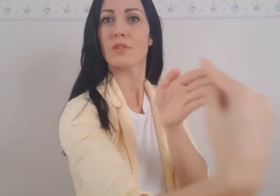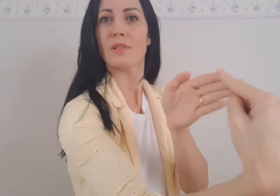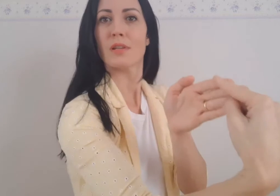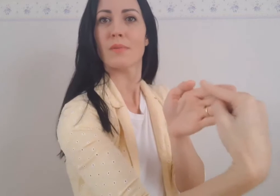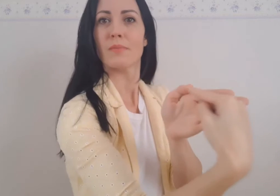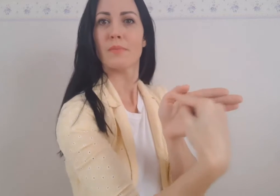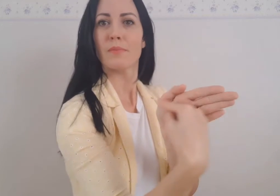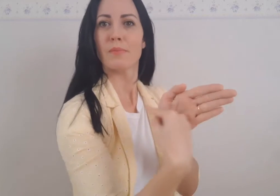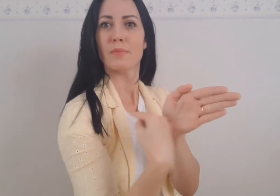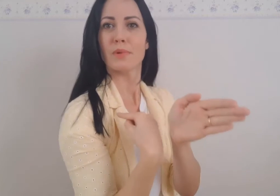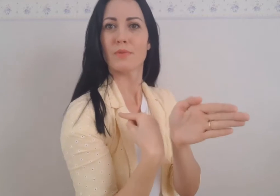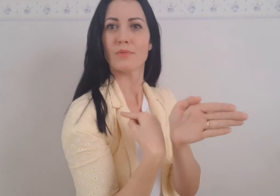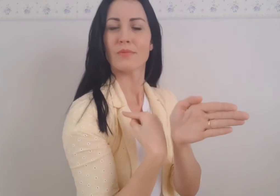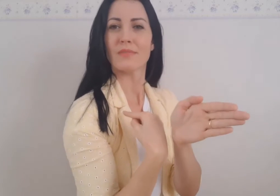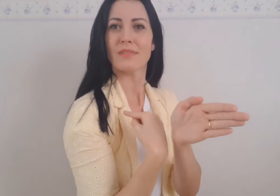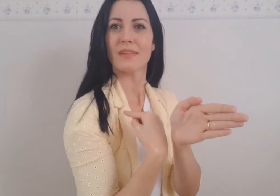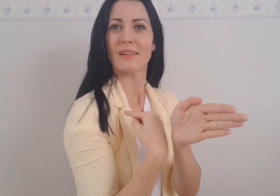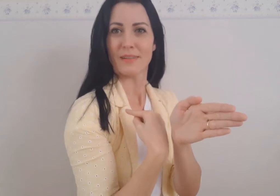você, você pergunta para mim.